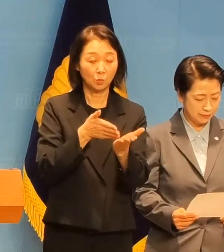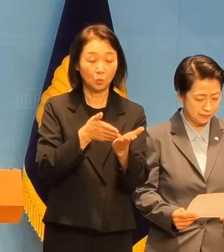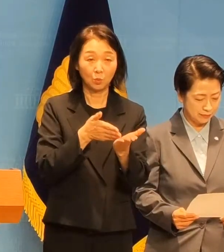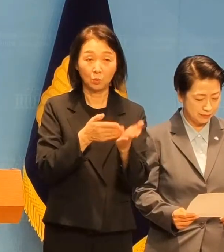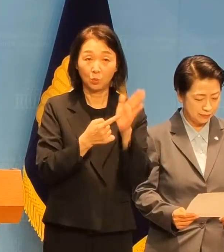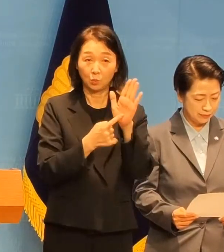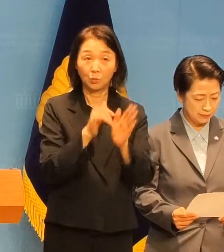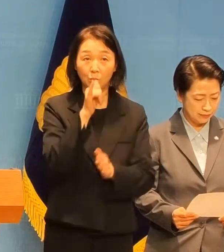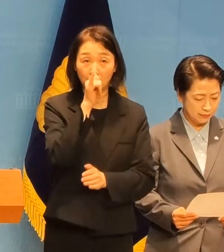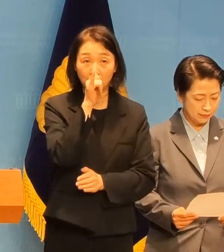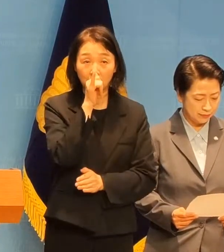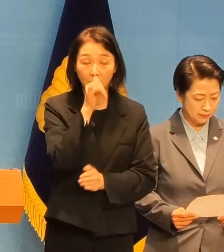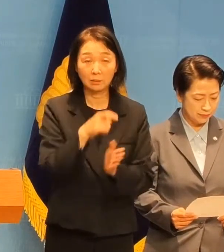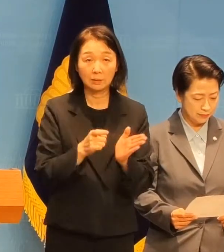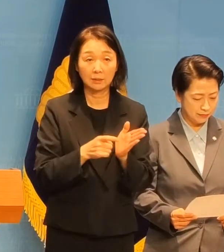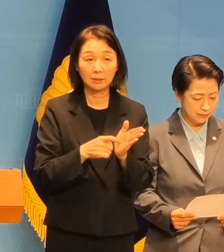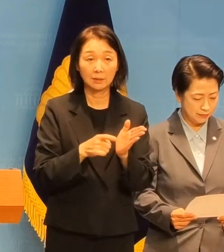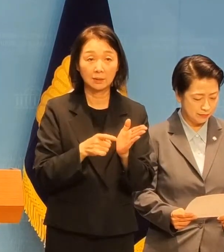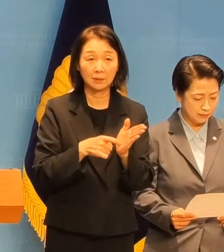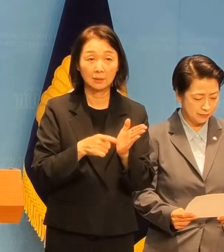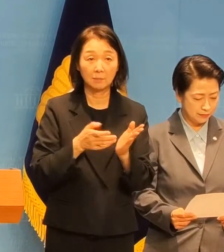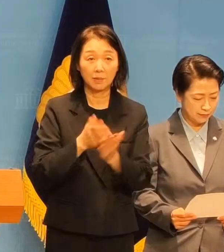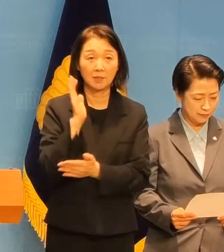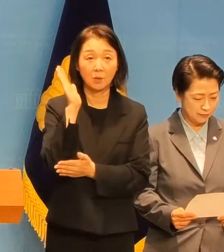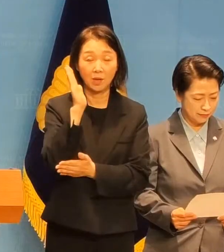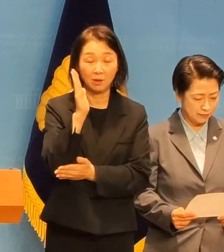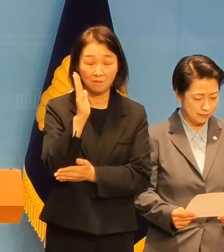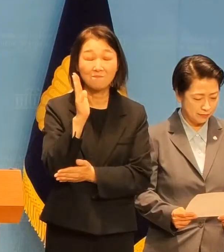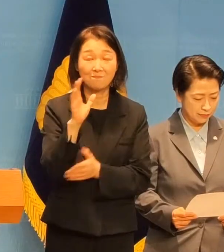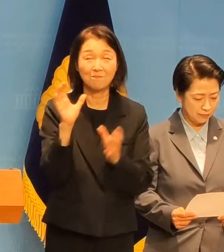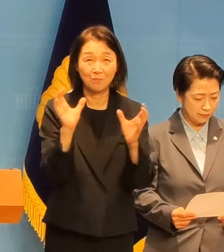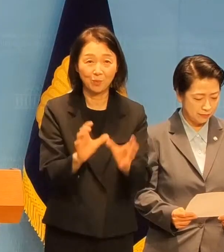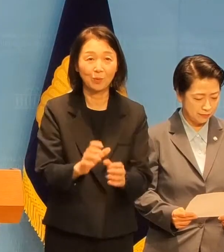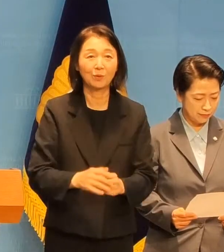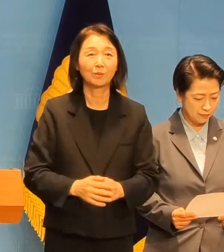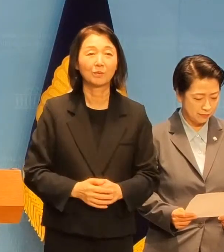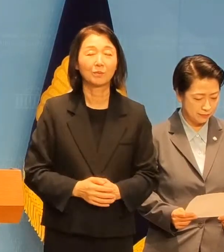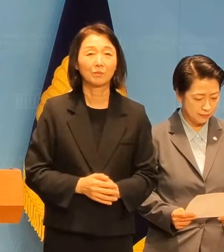나서 저희 긴급하게 기자회견을 하기로 했다는 점 말씀드리고